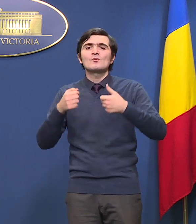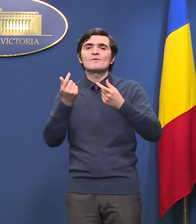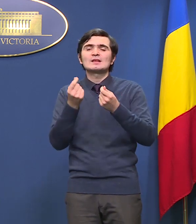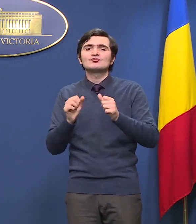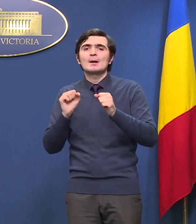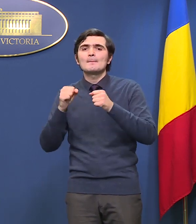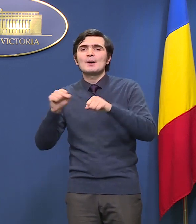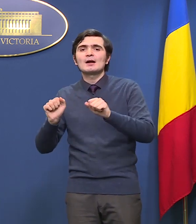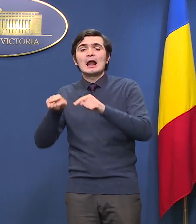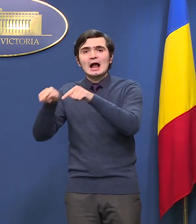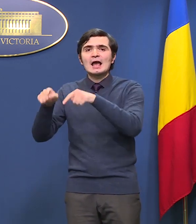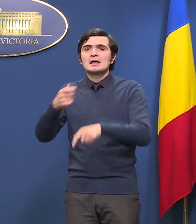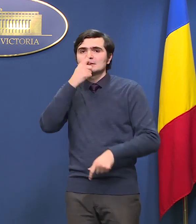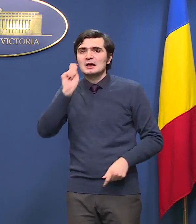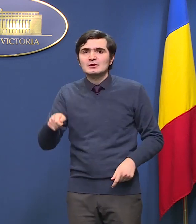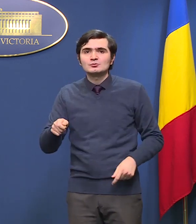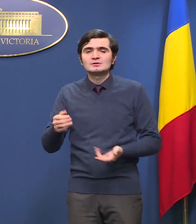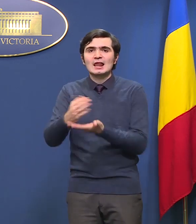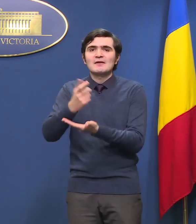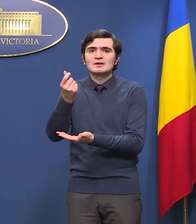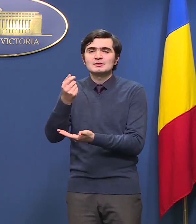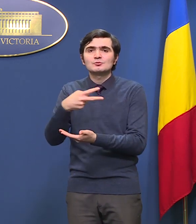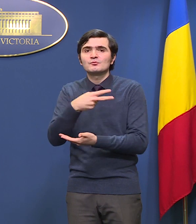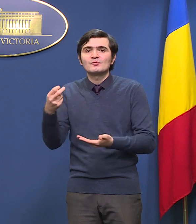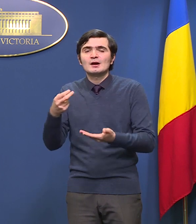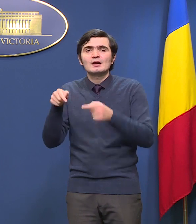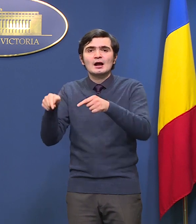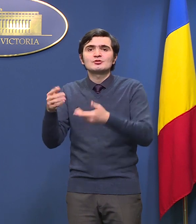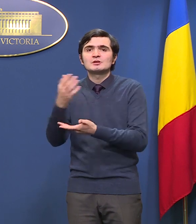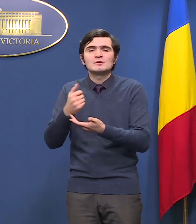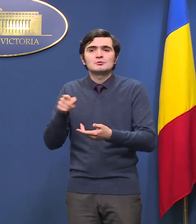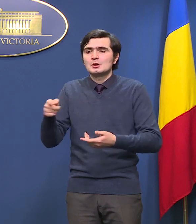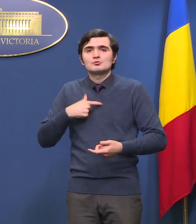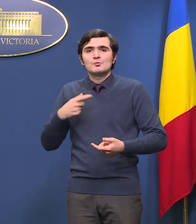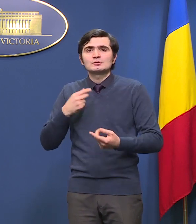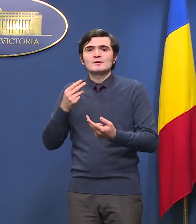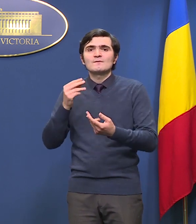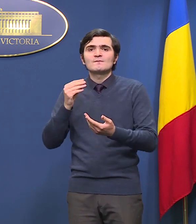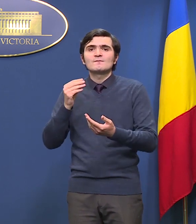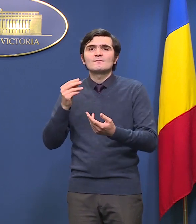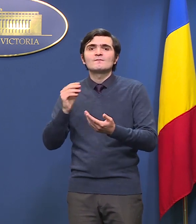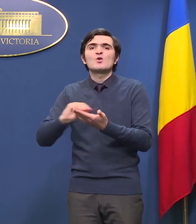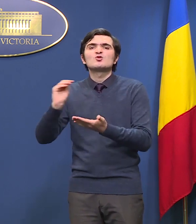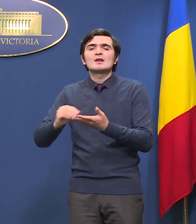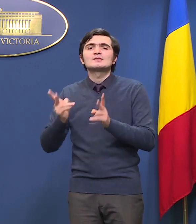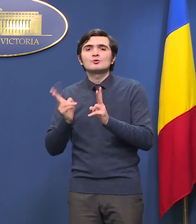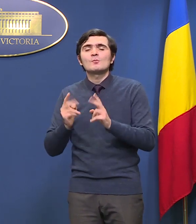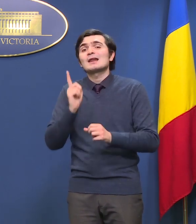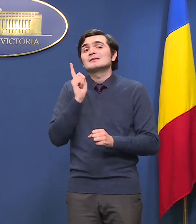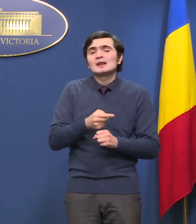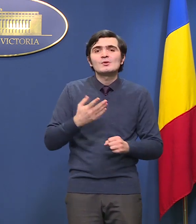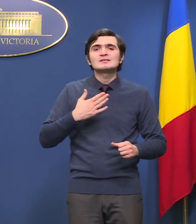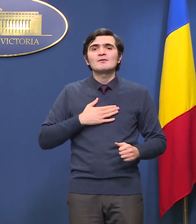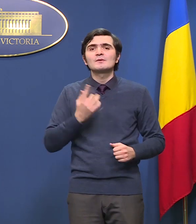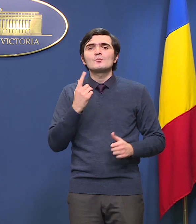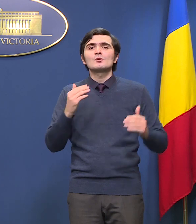renunțe la venituri fără de care nu poate să funcționeze normal. Aici trebuie să existe un echilibru care, pe de o